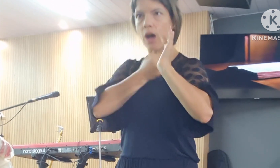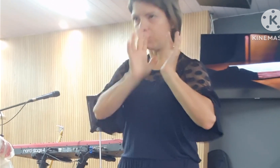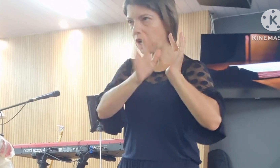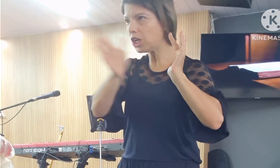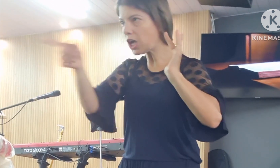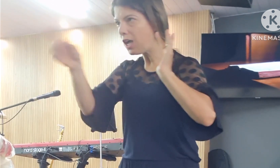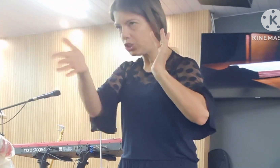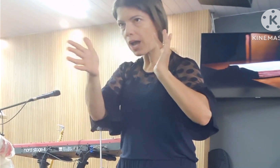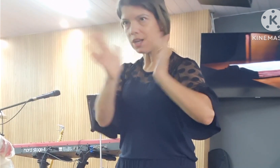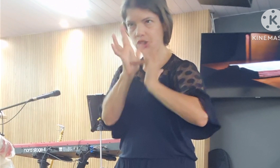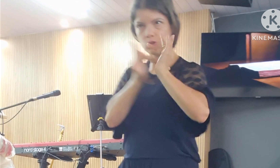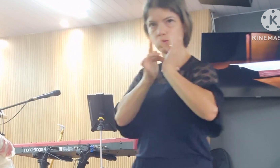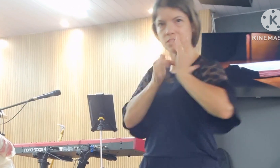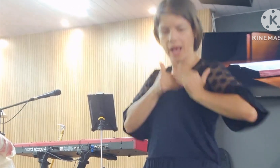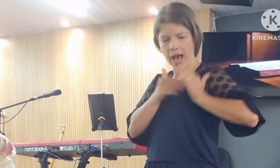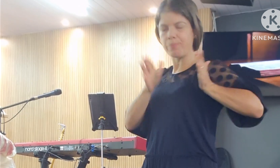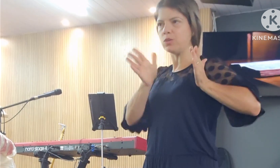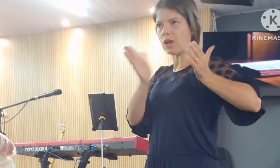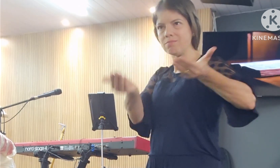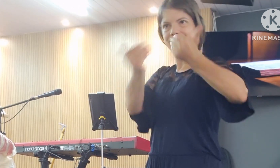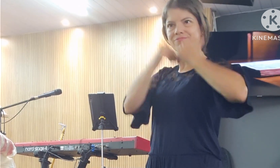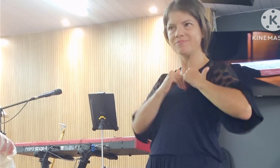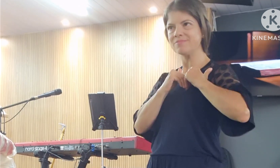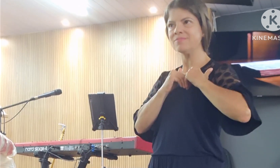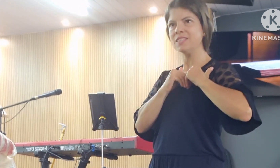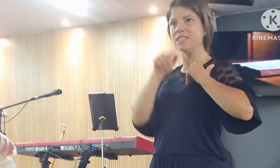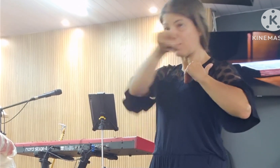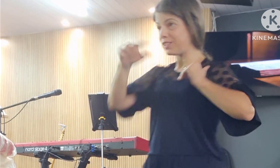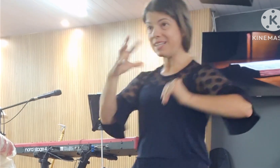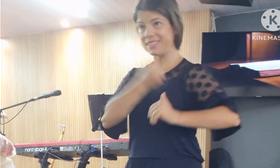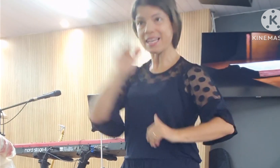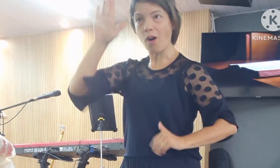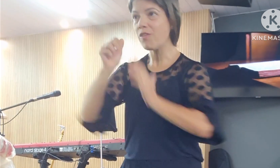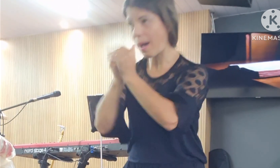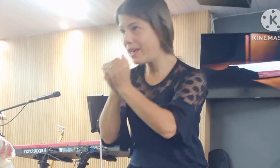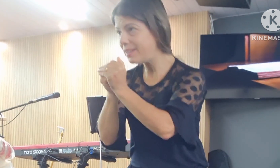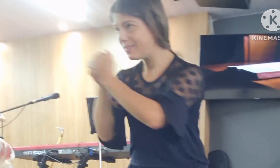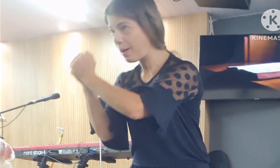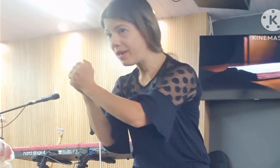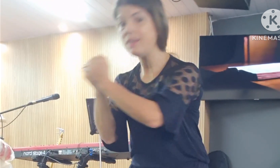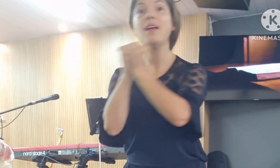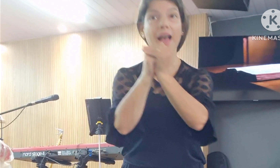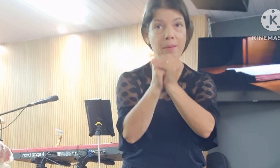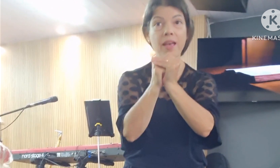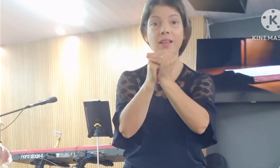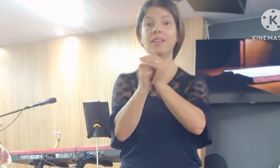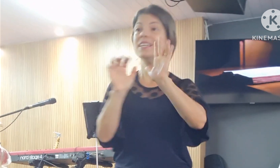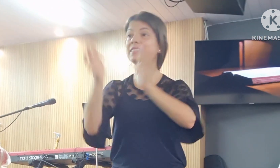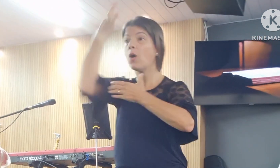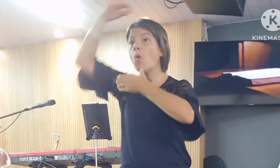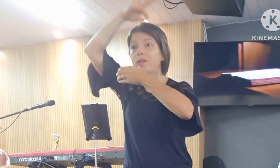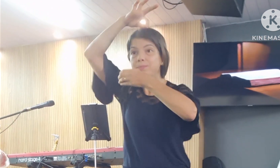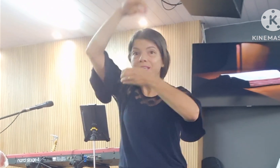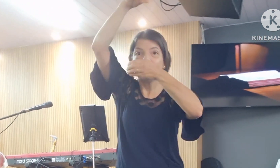Amém. Glória a Deus, você é salvo, você é filho de Deus, você é amado por Deus, e o Espírito de Deus habita em você todos